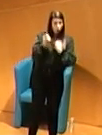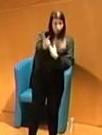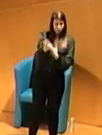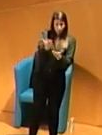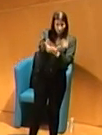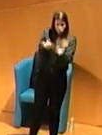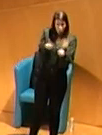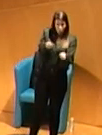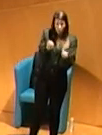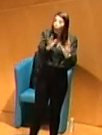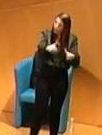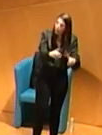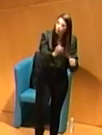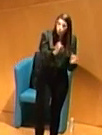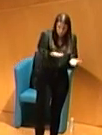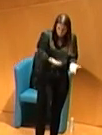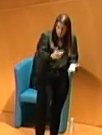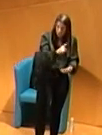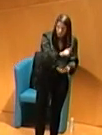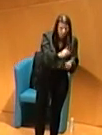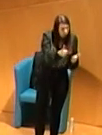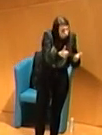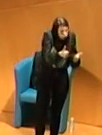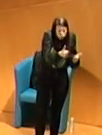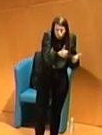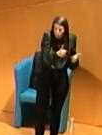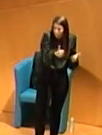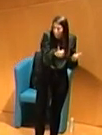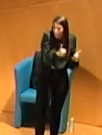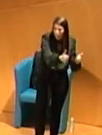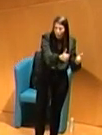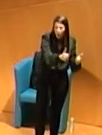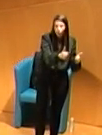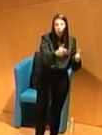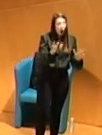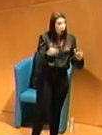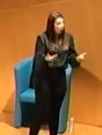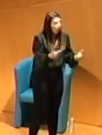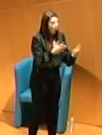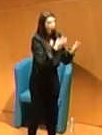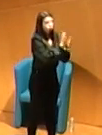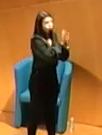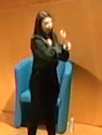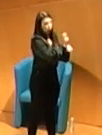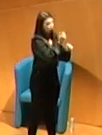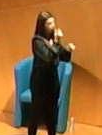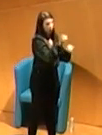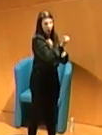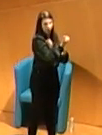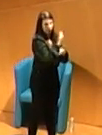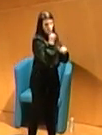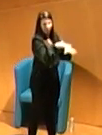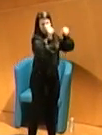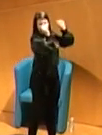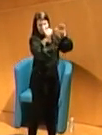C'est vrai que Géraldine va bien comme elle n'a jamais été bien. Donc, surtout, il dit, faut surtout pas parler aux éducs, là, parce que là, elle va bien. Donc, lui, il a plutôt